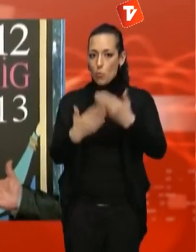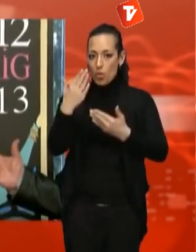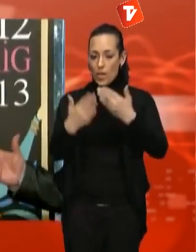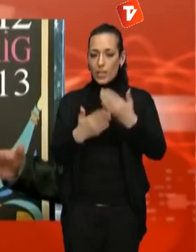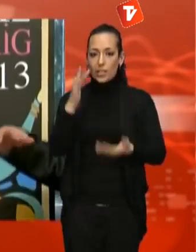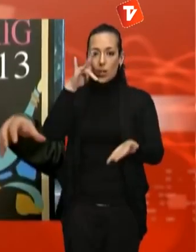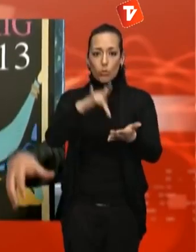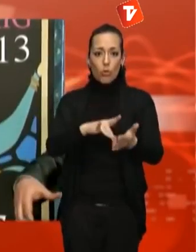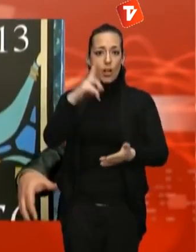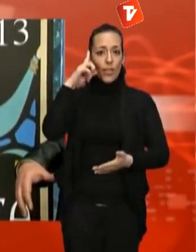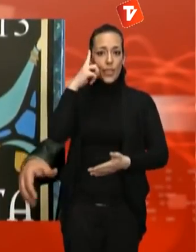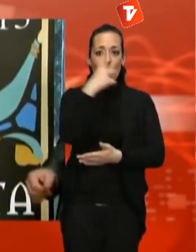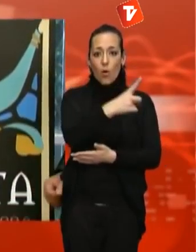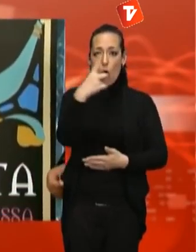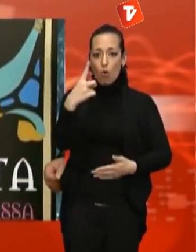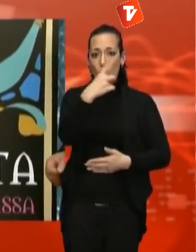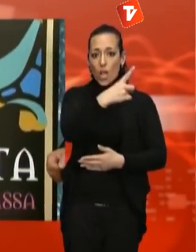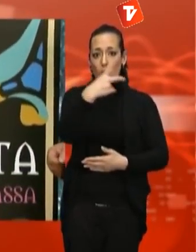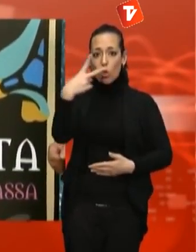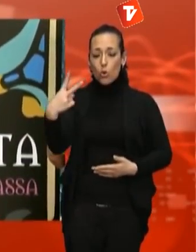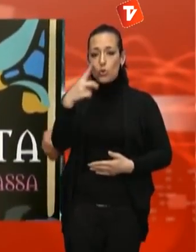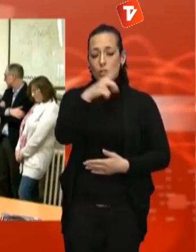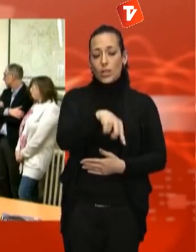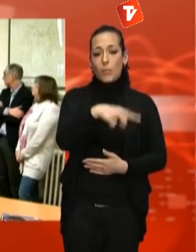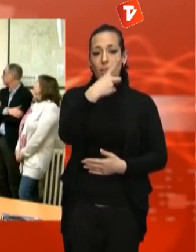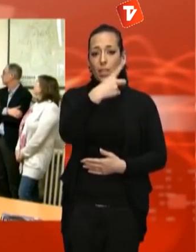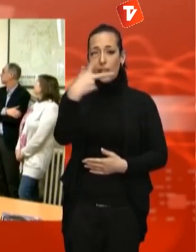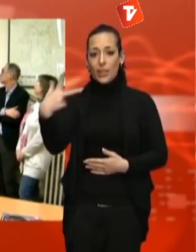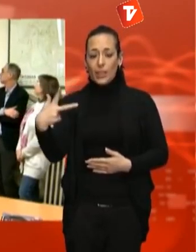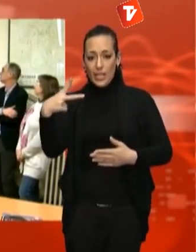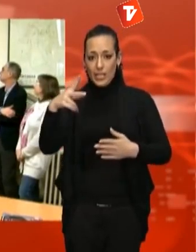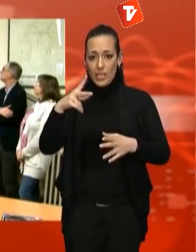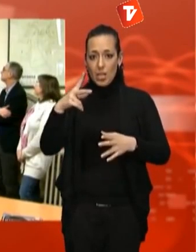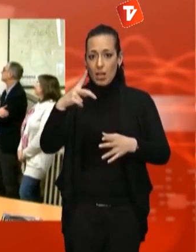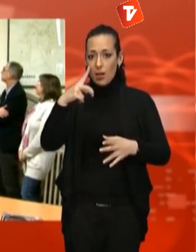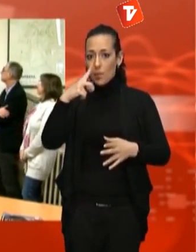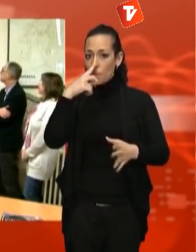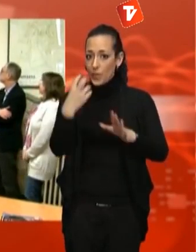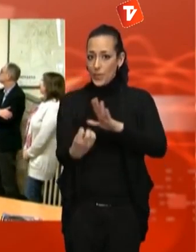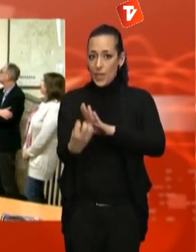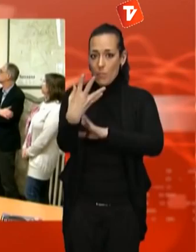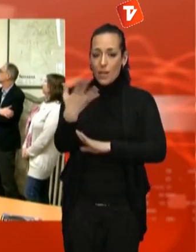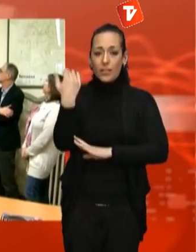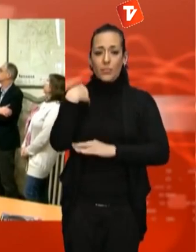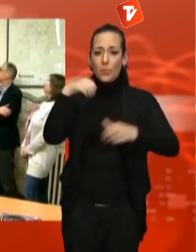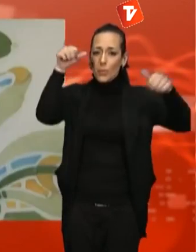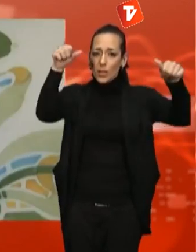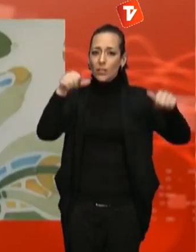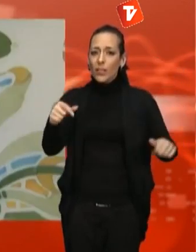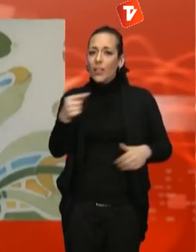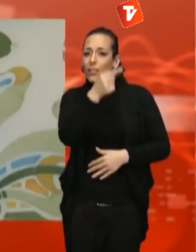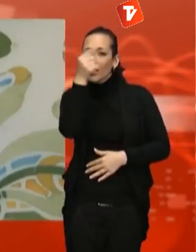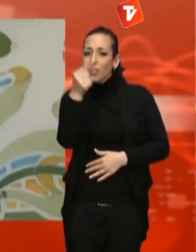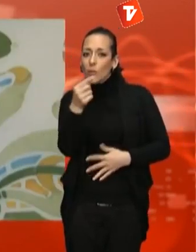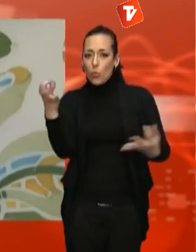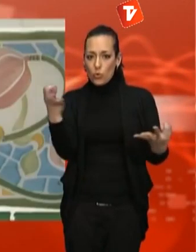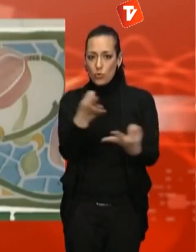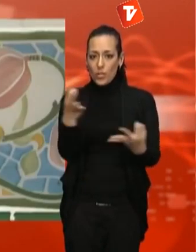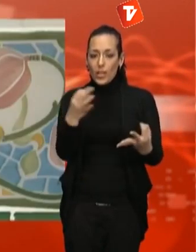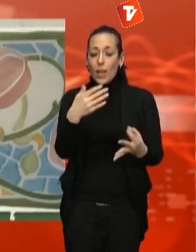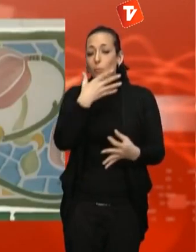Es tracta d'un treball fet pel Servei d'imatge i comunicació de l'Ajuntament i reprodueix el dibuix d'una rajola del 1900 que es troba a la